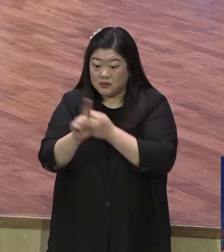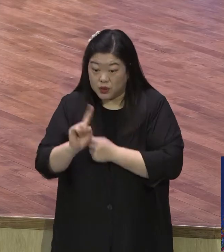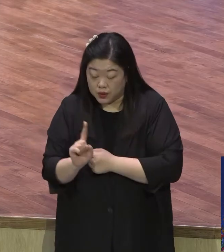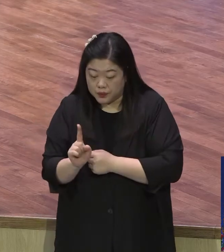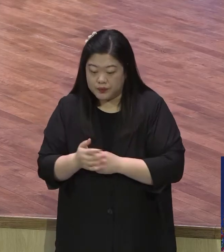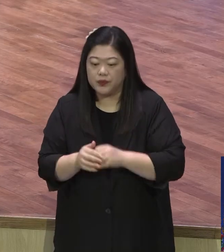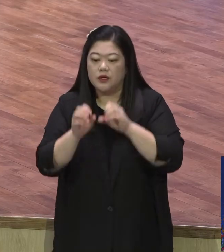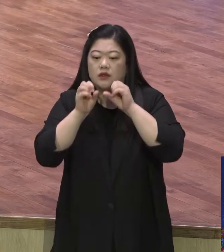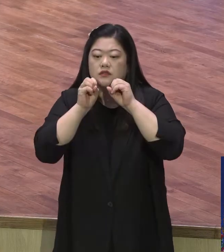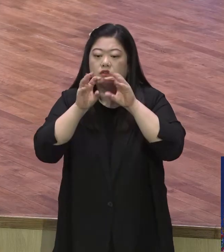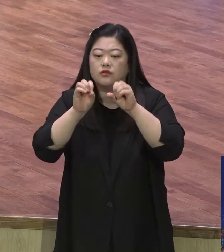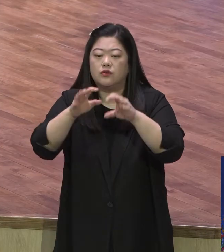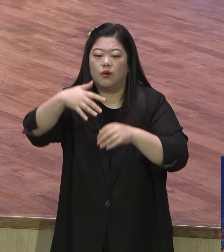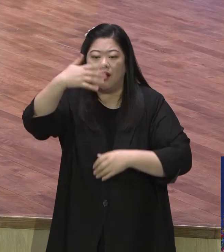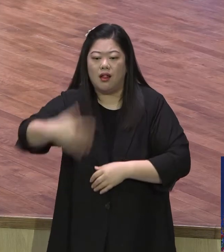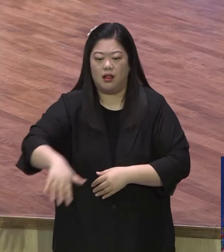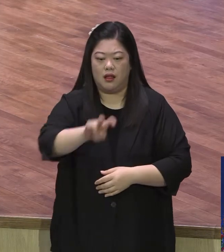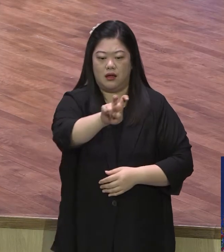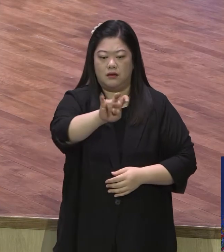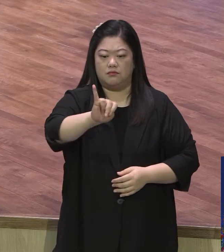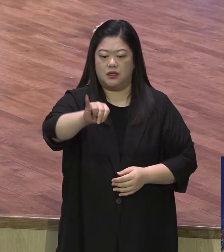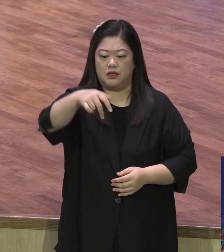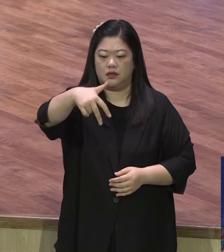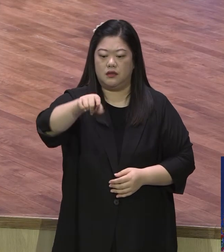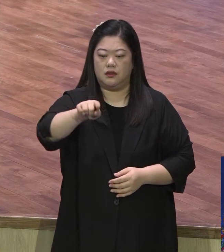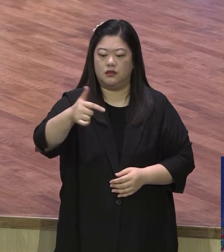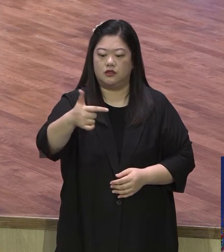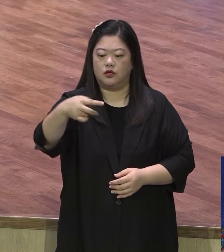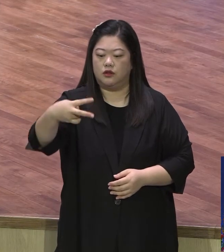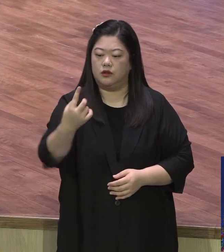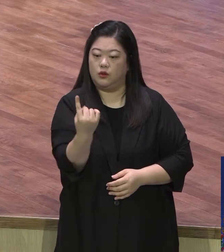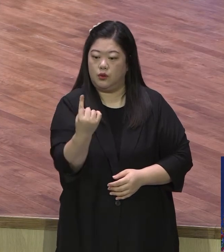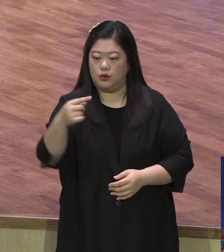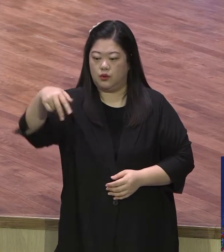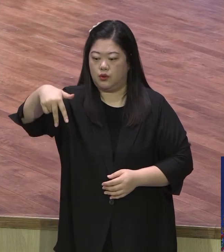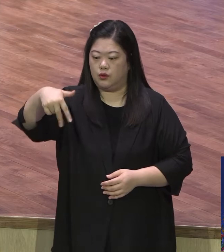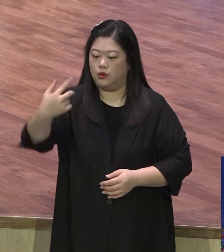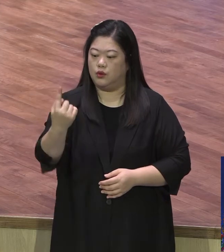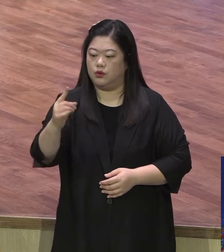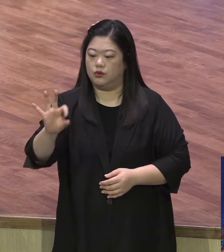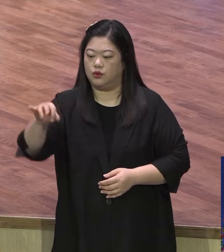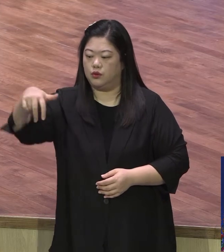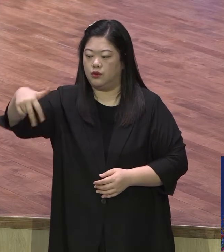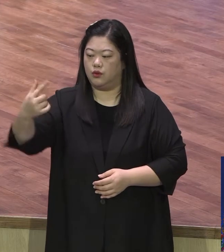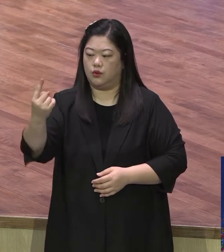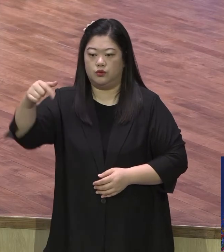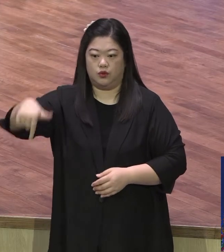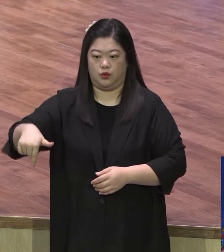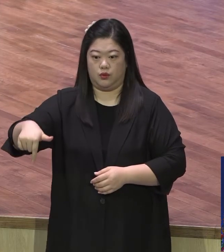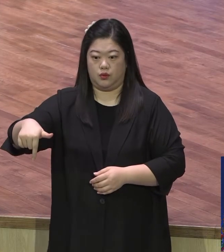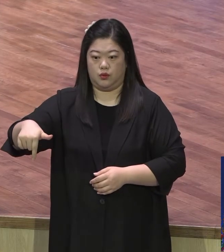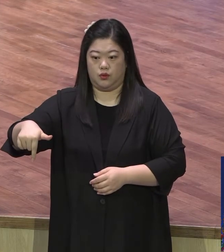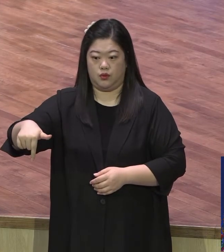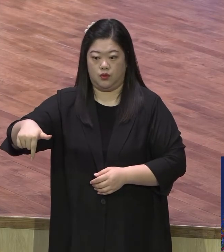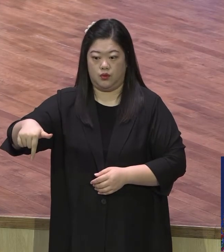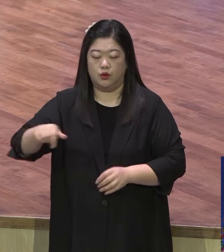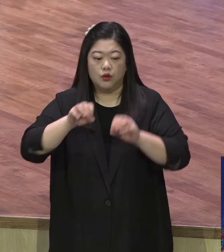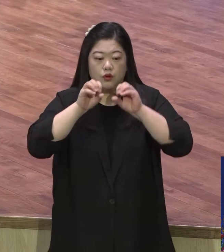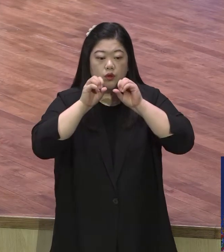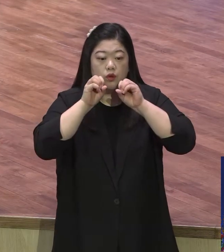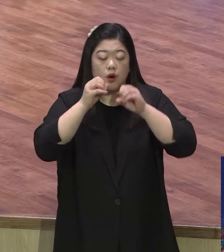어디냐 미전도 종족입니다. 미전도 종족 그러니까 미전도